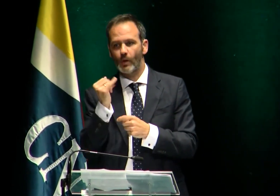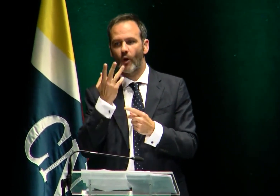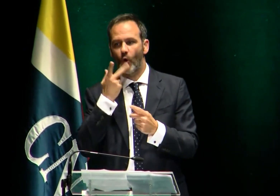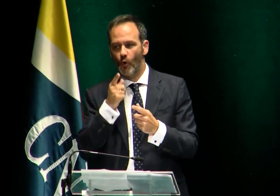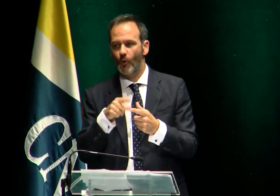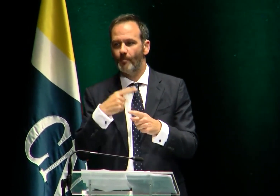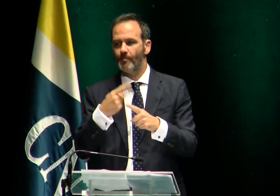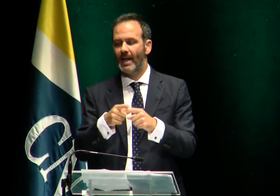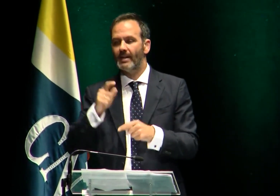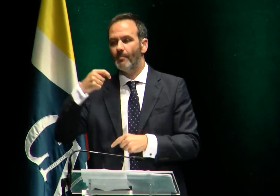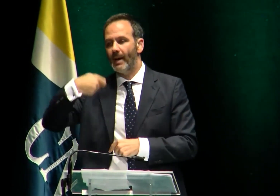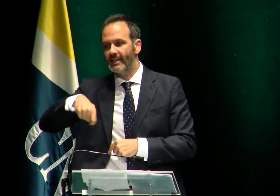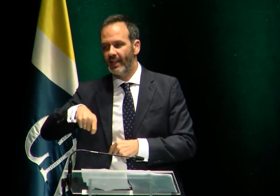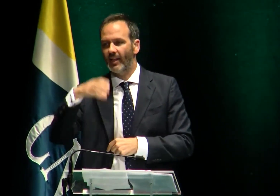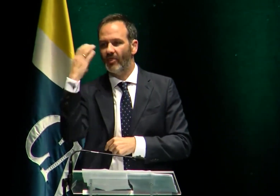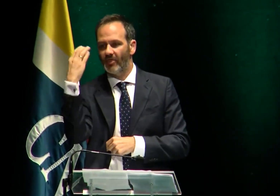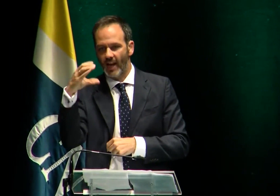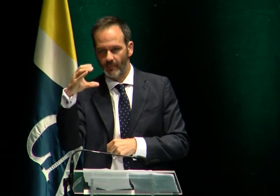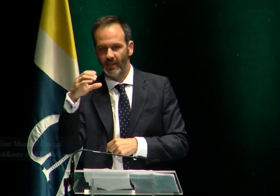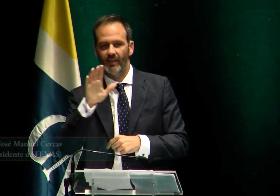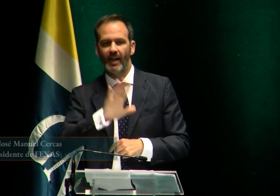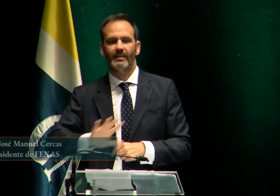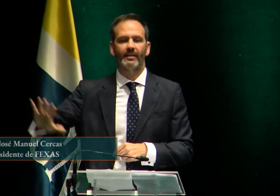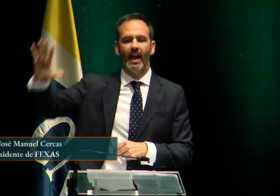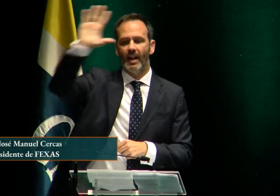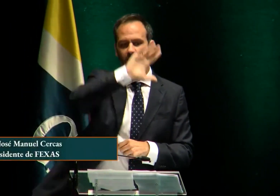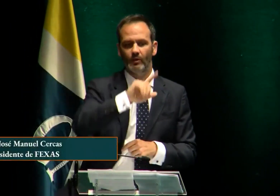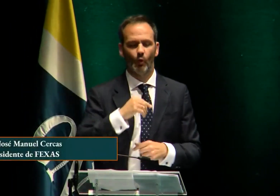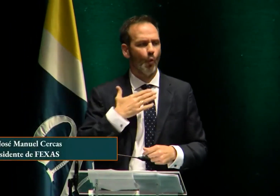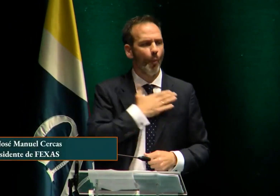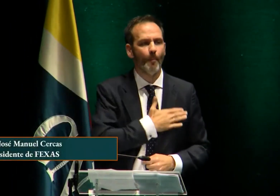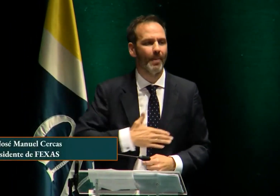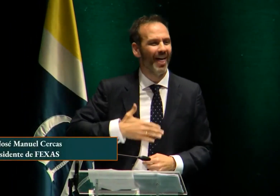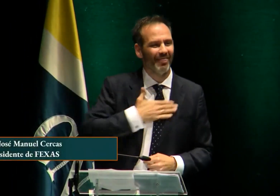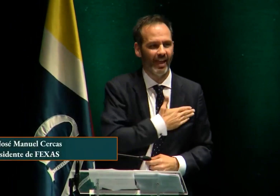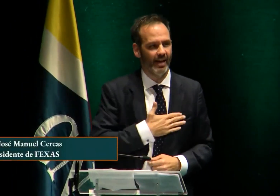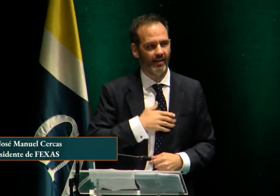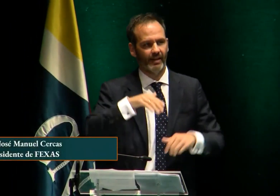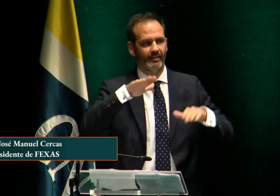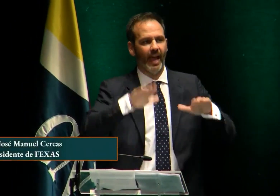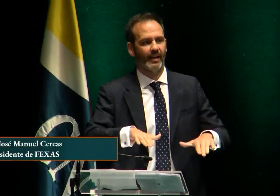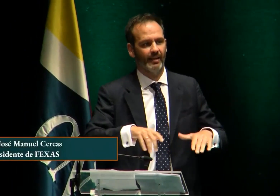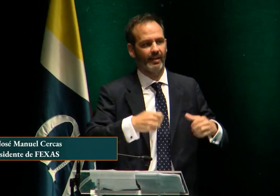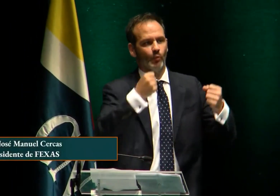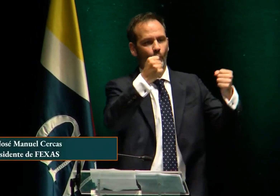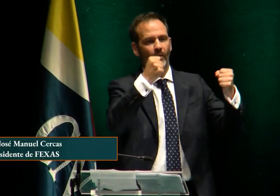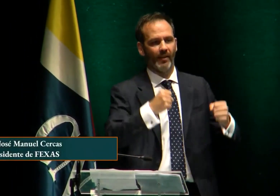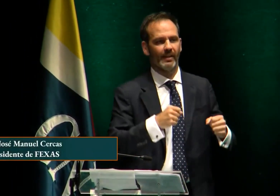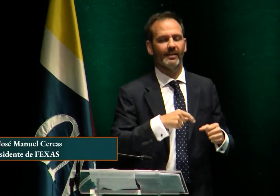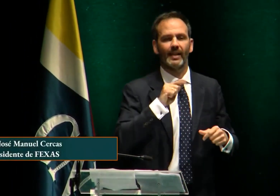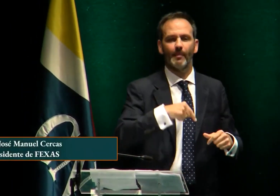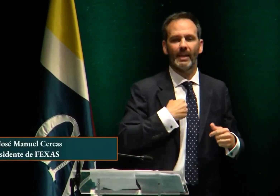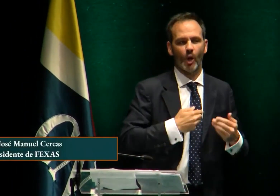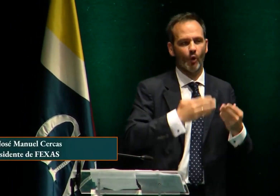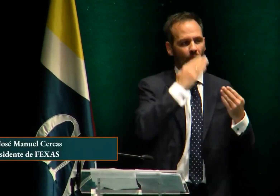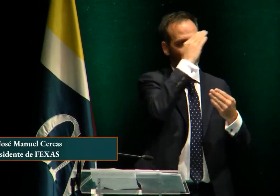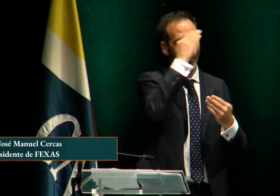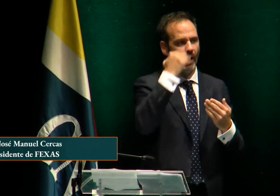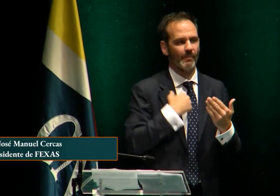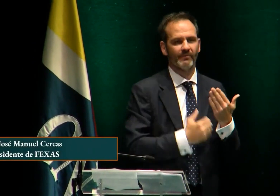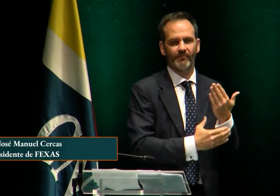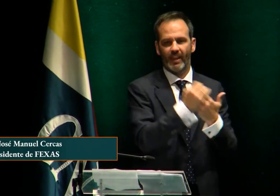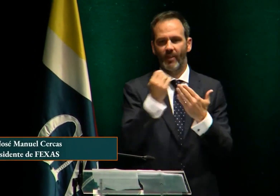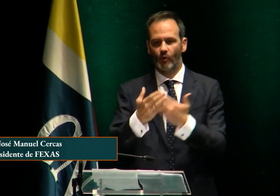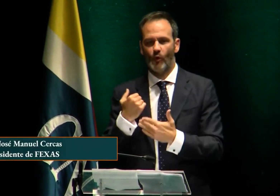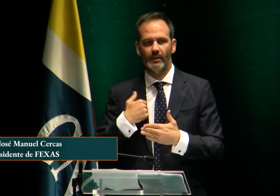que nos acompañan esta tarde. Del CERMI, por favor, también encantados de estar aquí. Un placer a todas las autoridades que nos